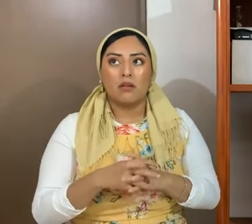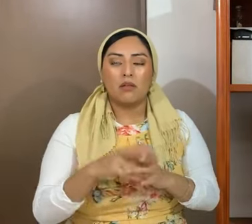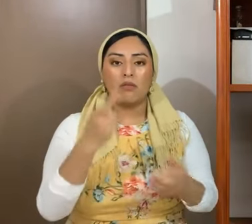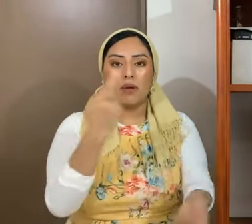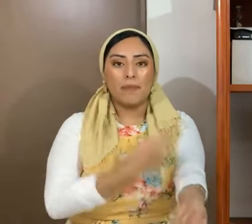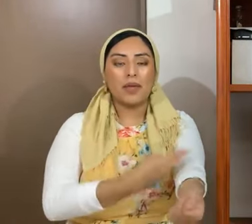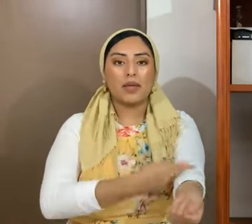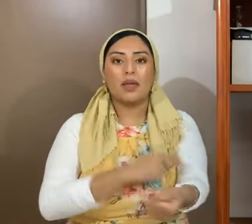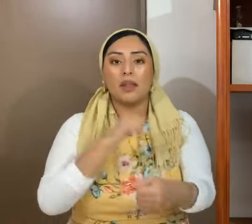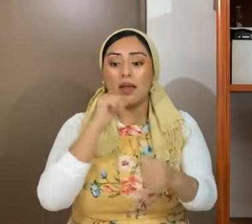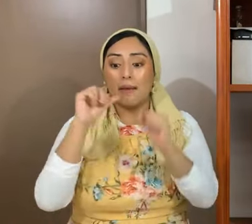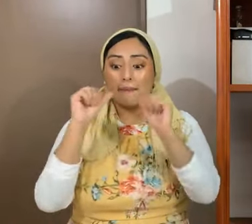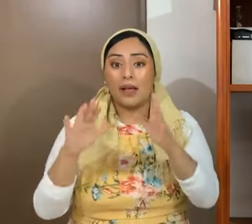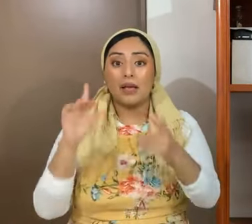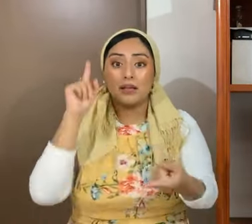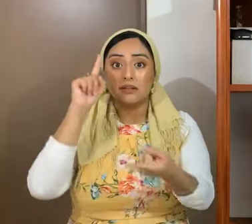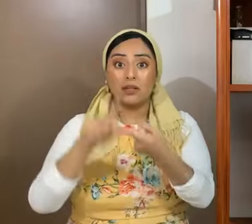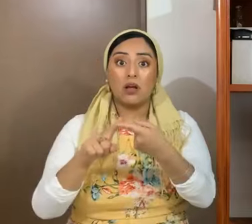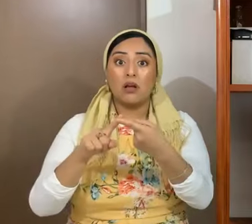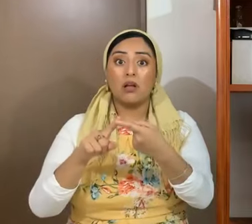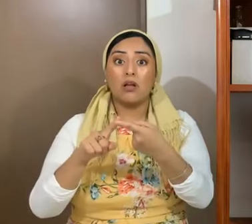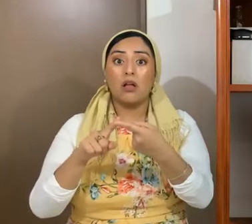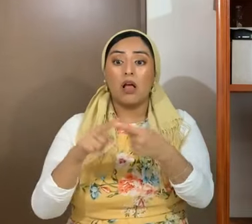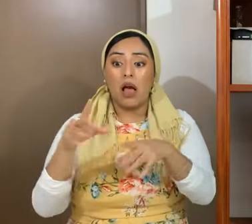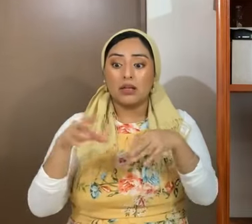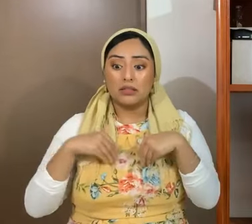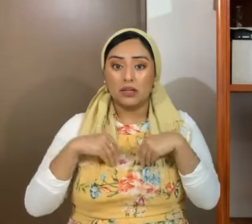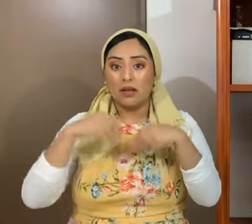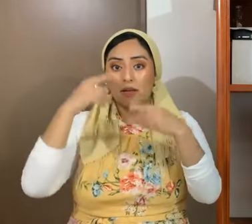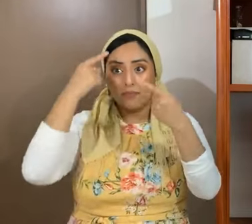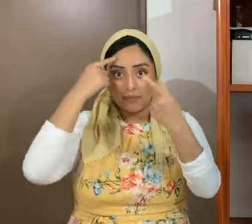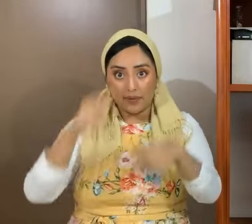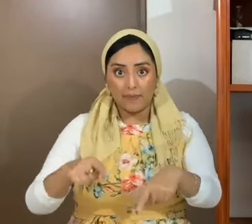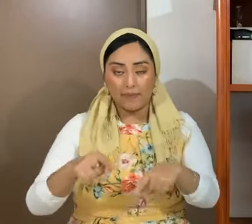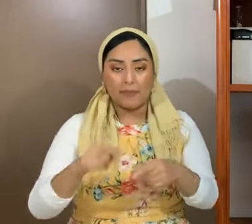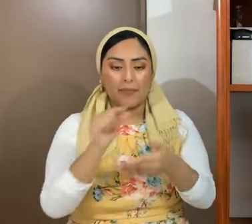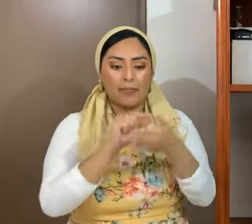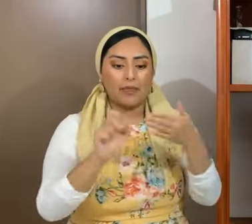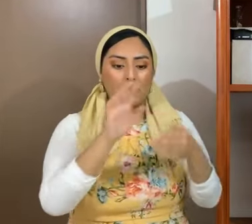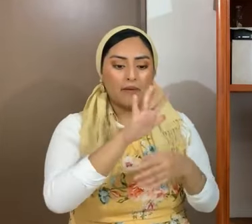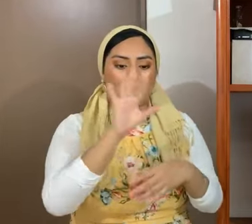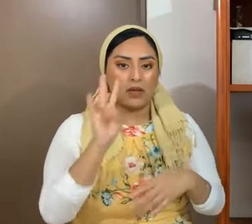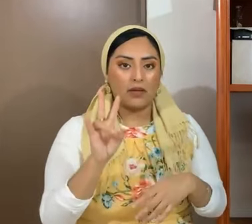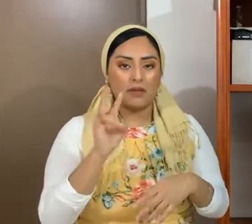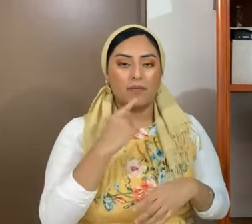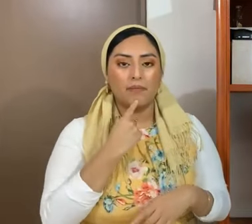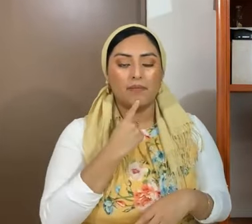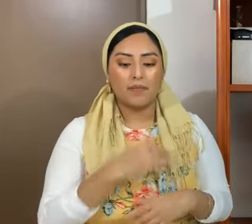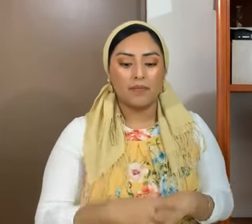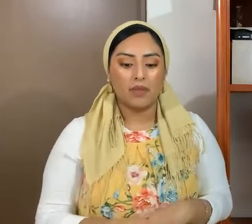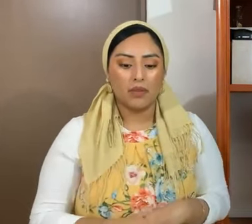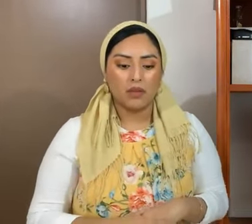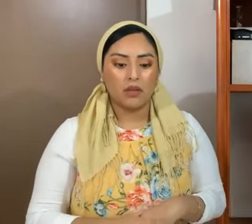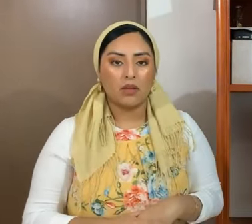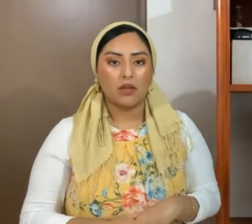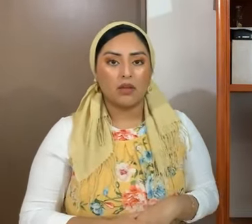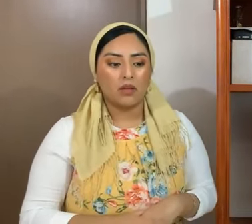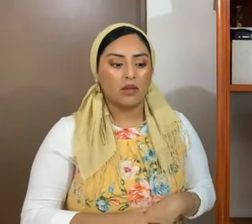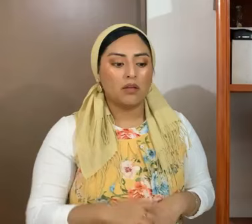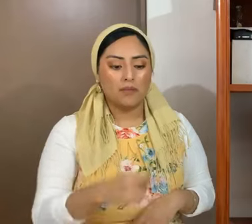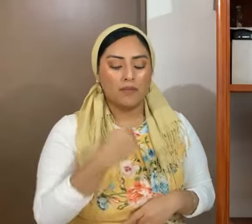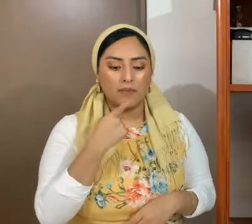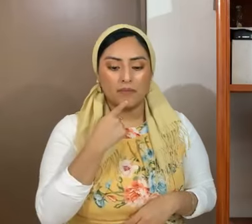Rebeca no fue bendecida hasta que aceptó el pacto. Vamos a verlo en el verso 57. Dice, ellos